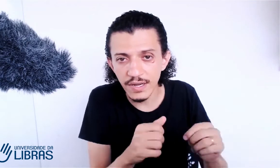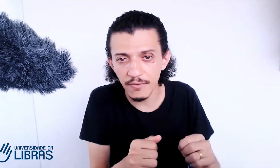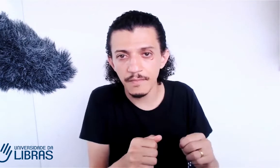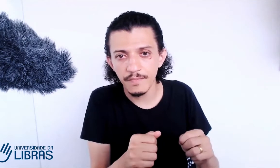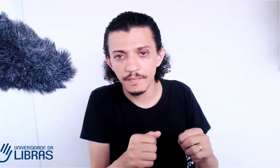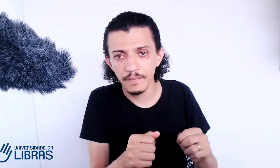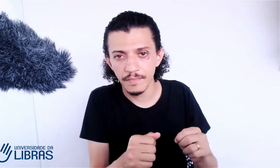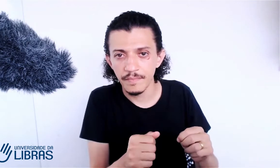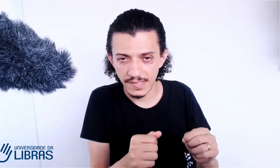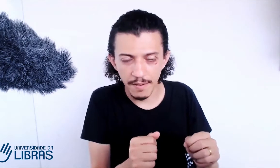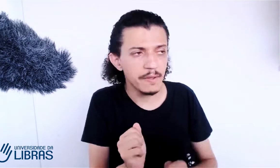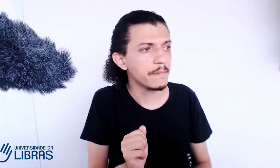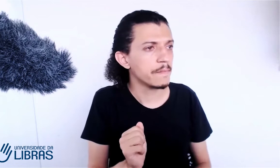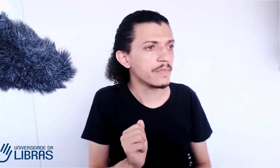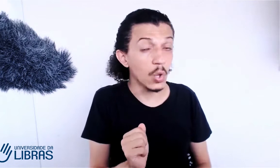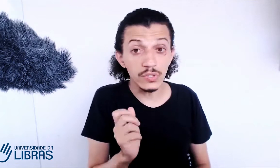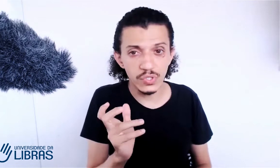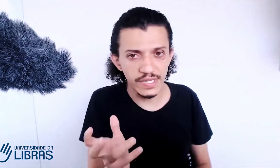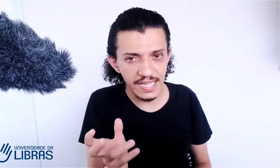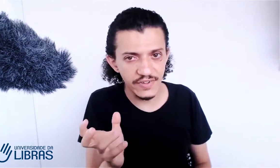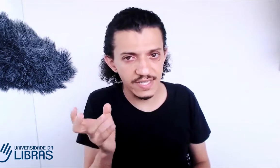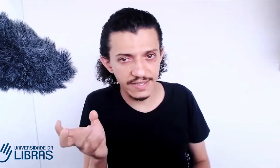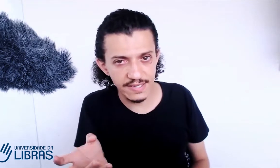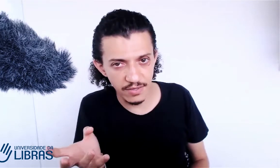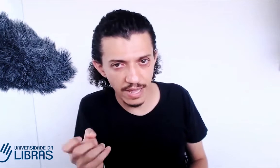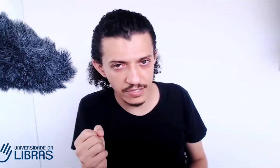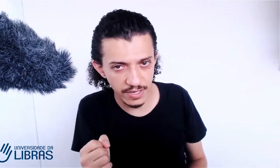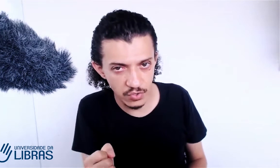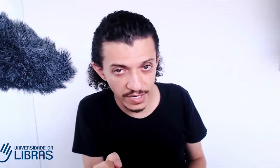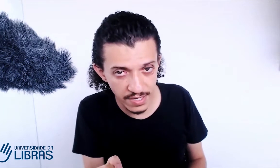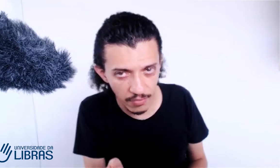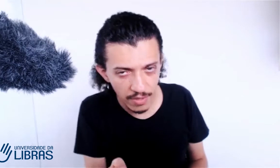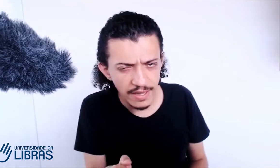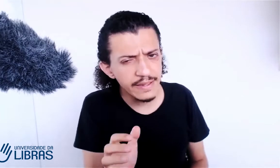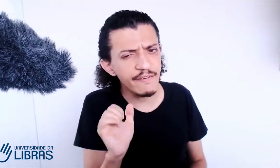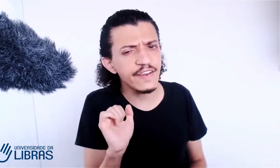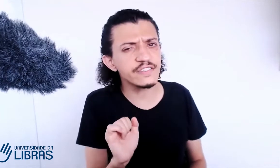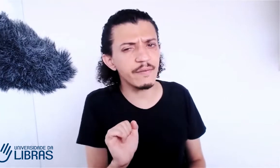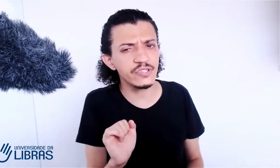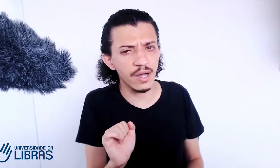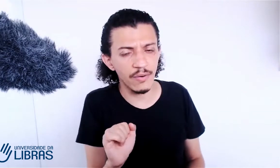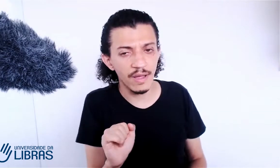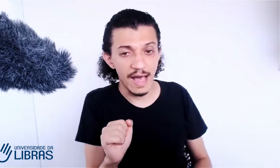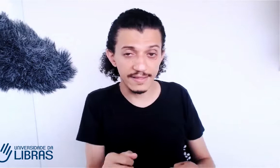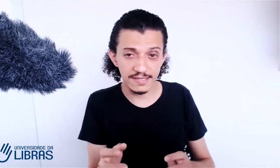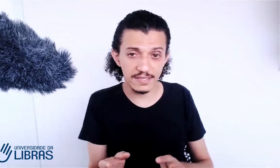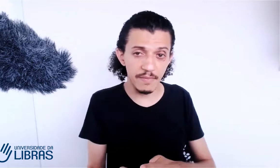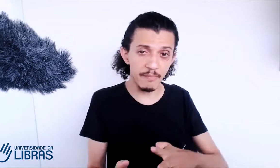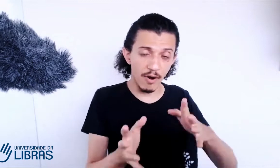cognição. Percebe? Todos os sinais feitos na testa são relacionados à cognição? Definitivamente não. A testa também pode